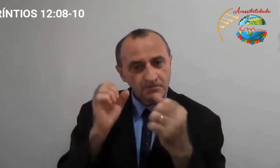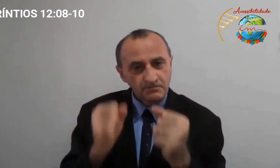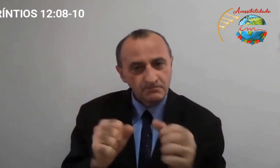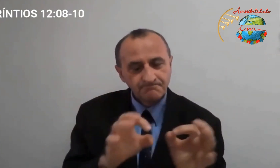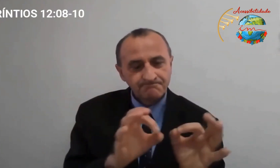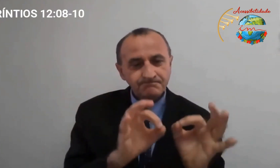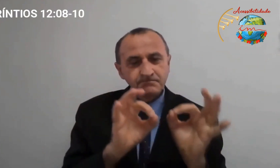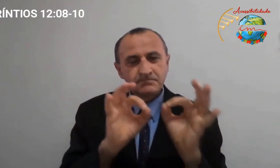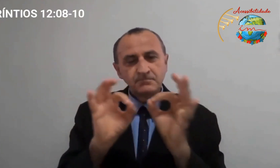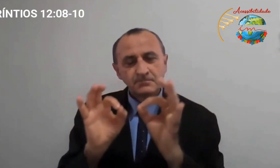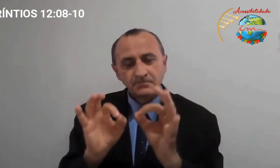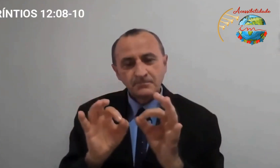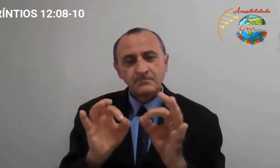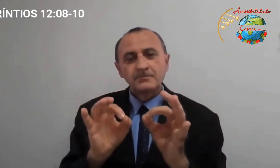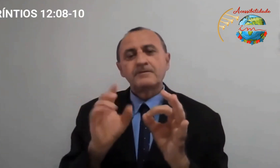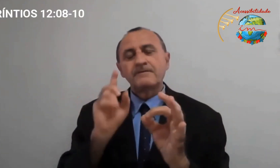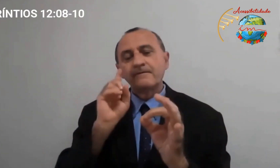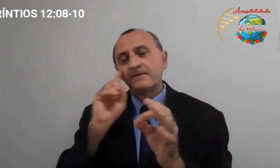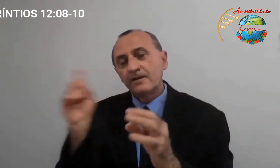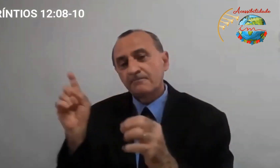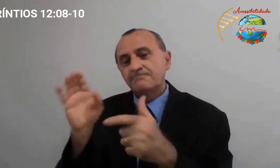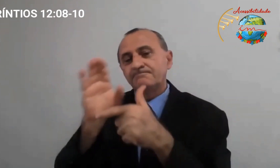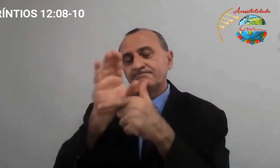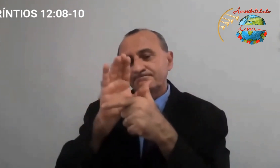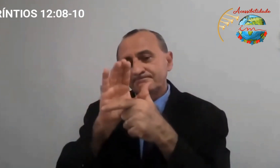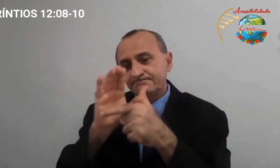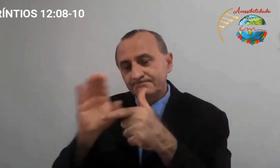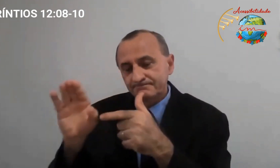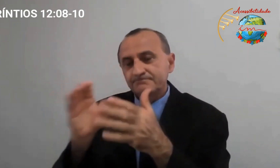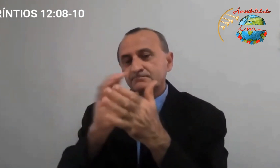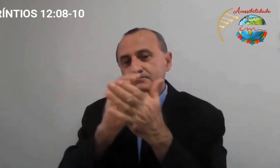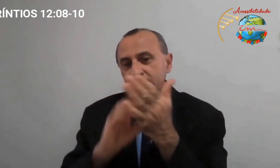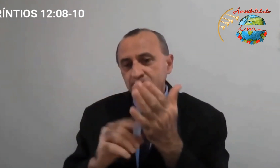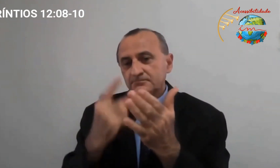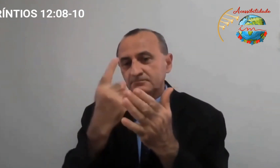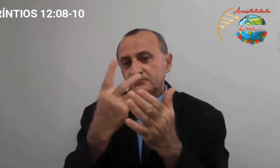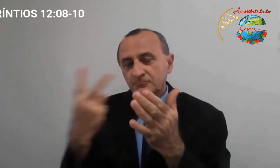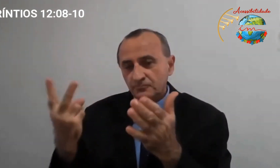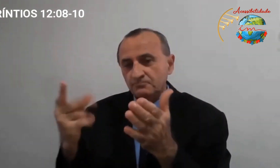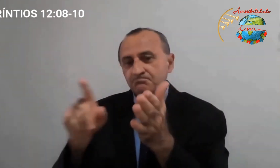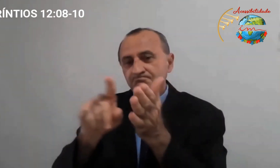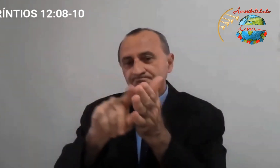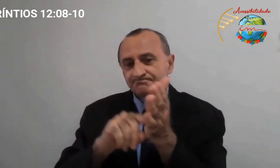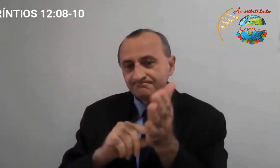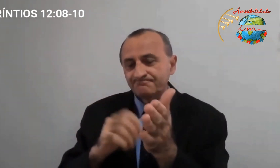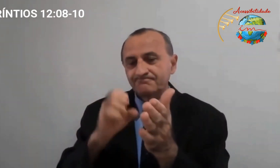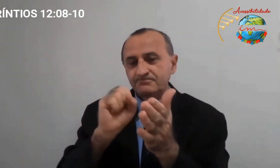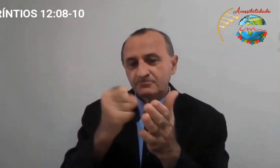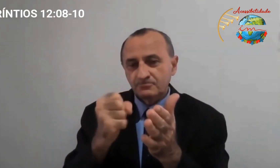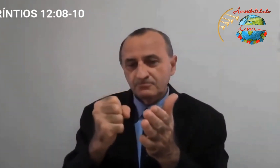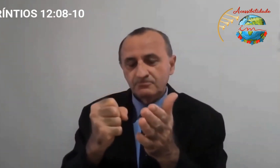Veja, você pode parar o vídeo, ver. Na carta aos Coríntios, capítulo 12,